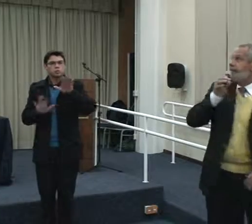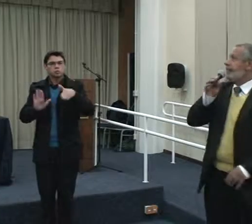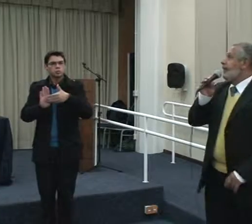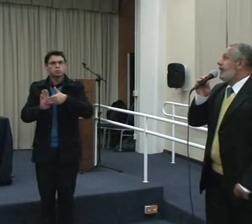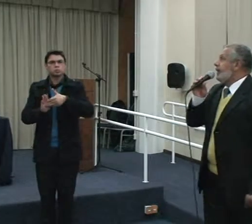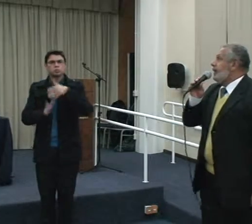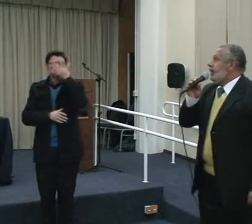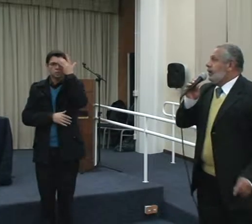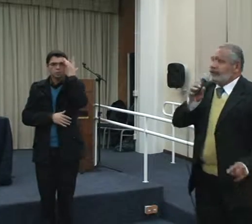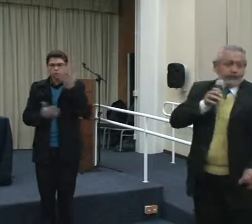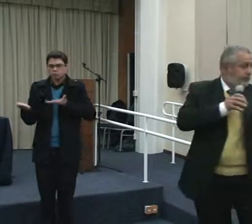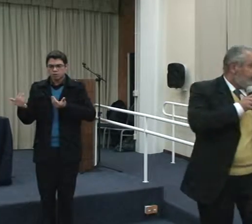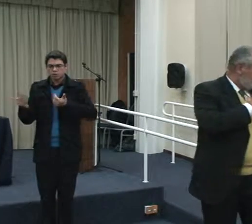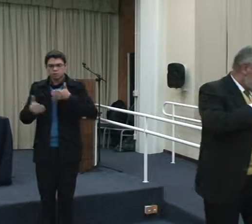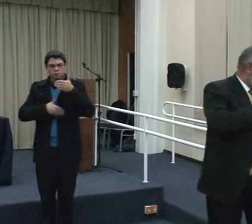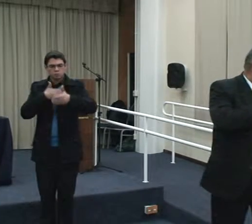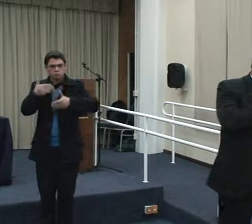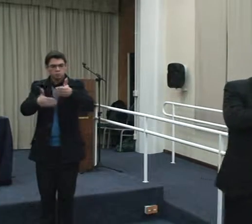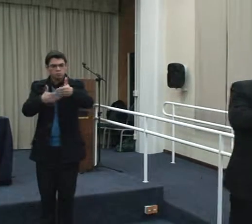Okay?